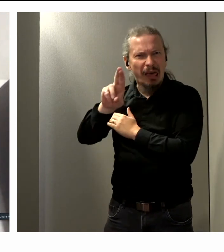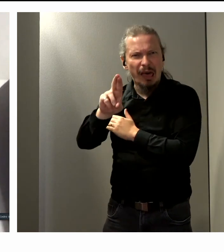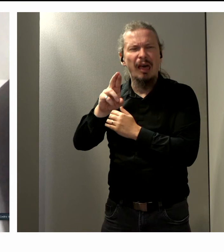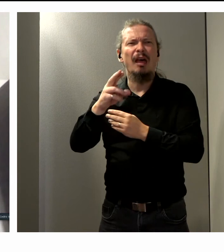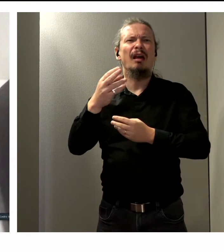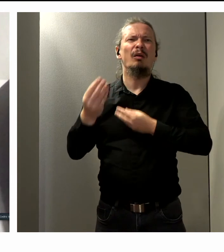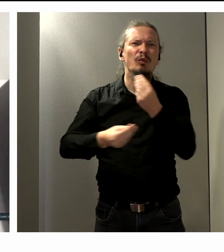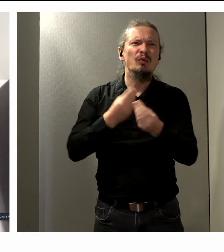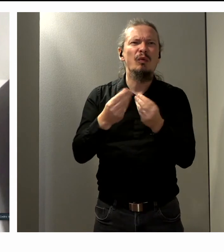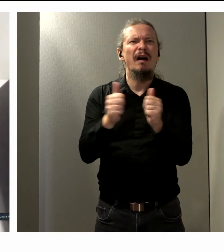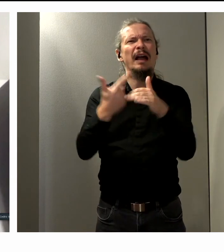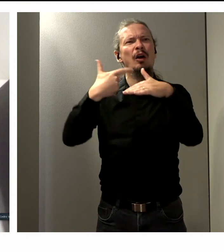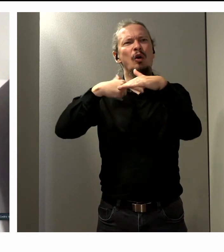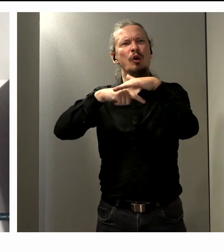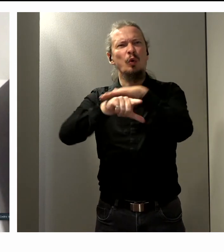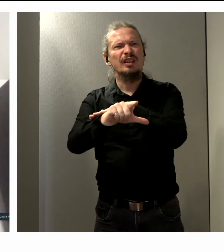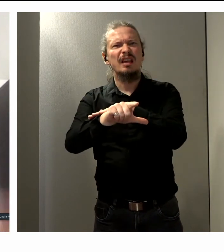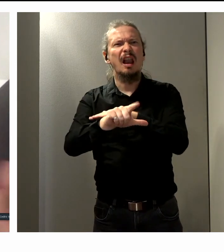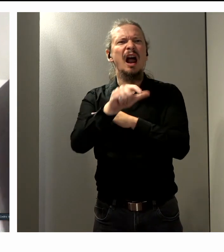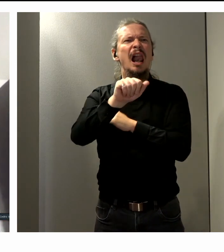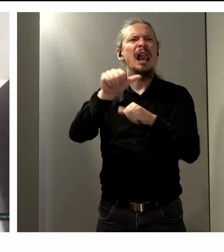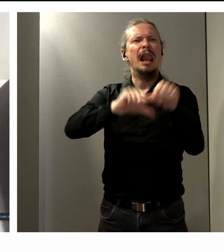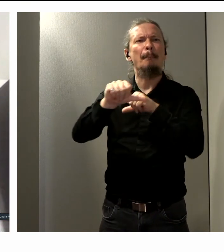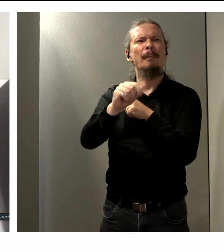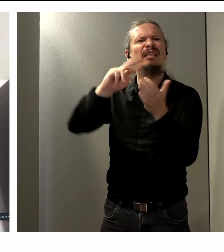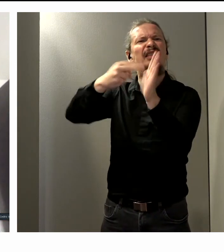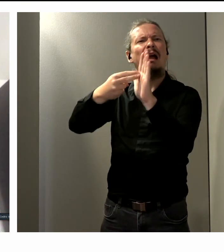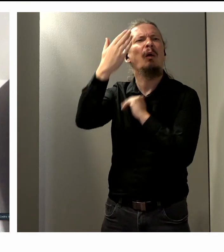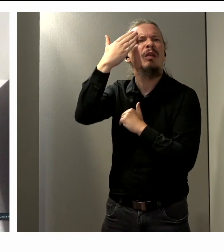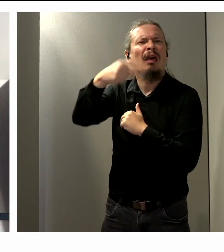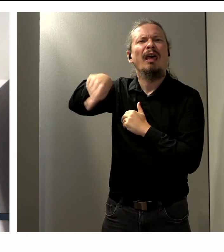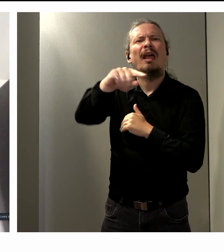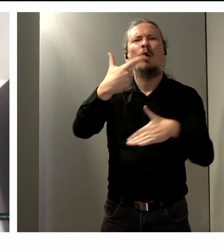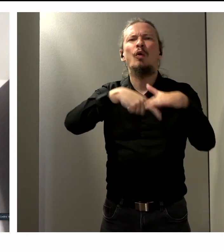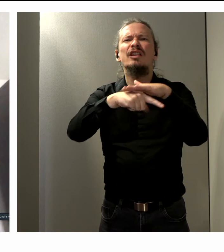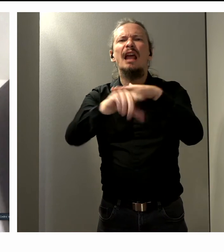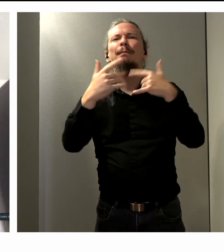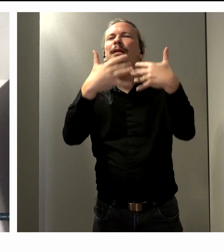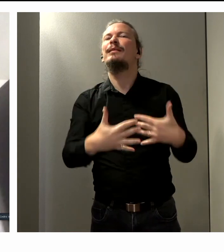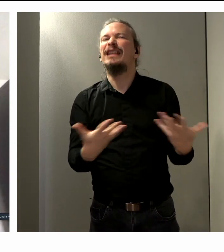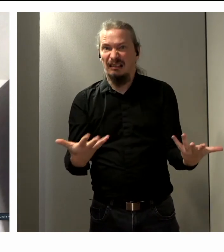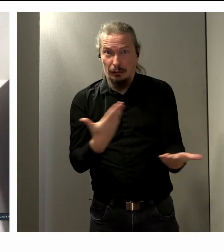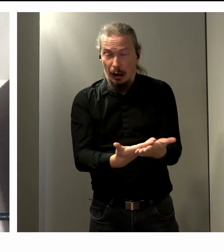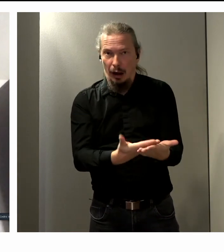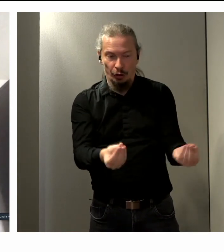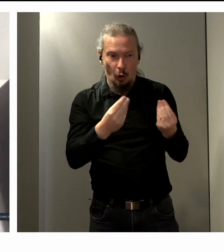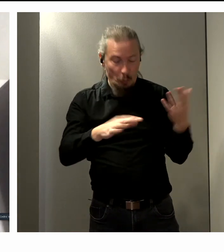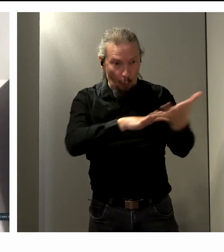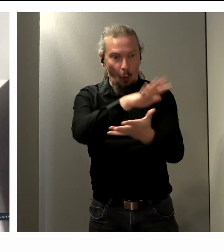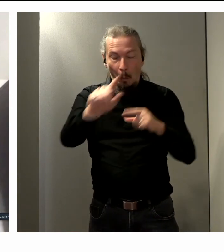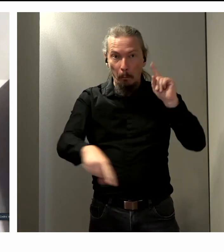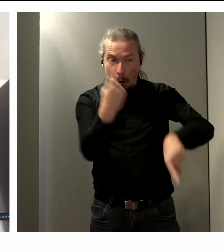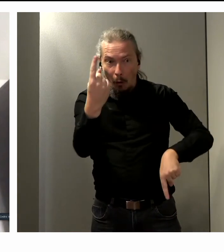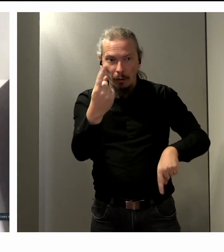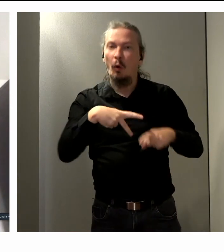travers les logiciels LaTeX, pour ceux qui connaissent un petit peu les logiciels d'édition mathématique. C'était une révolution.